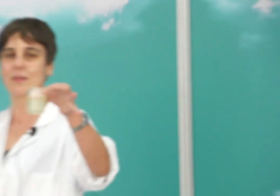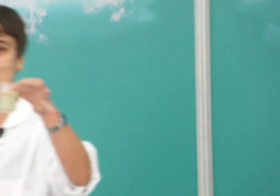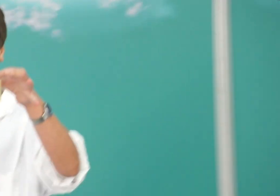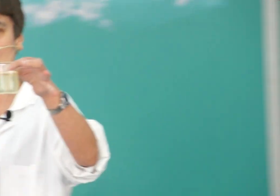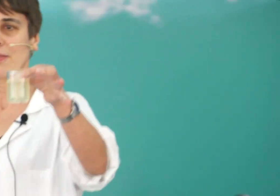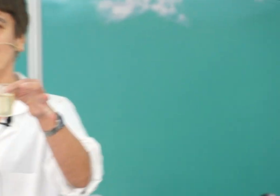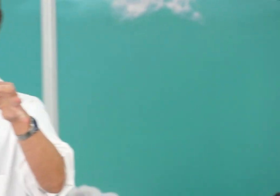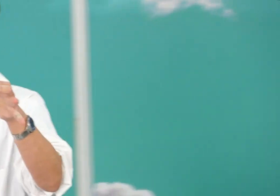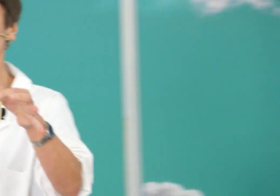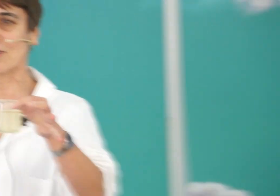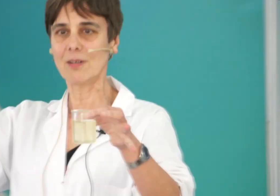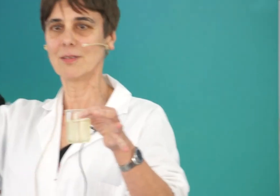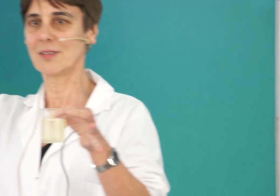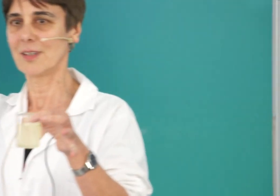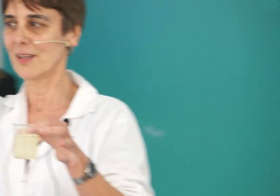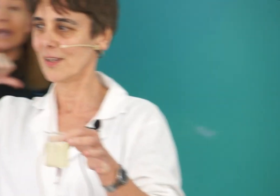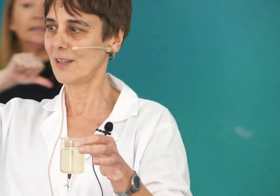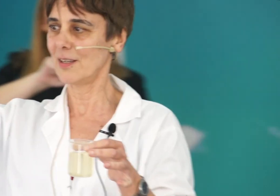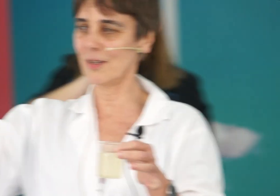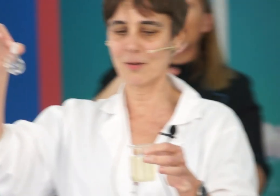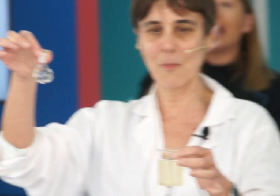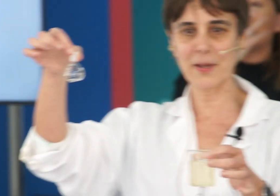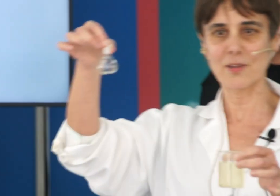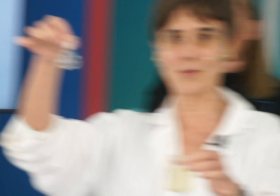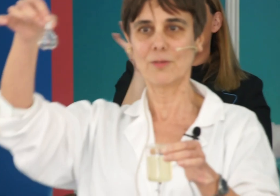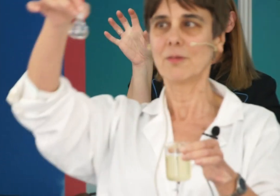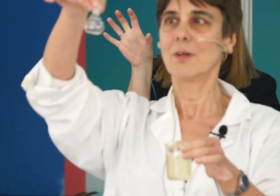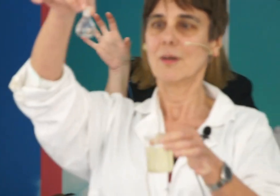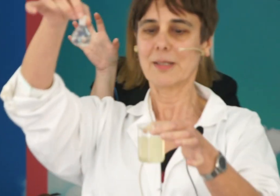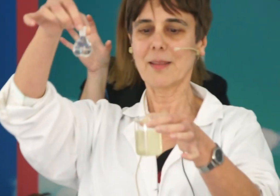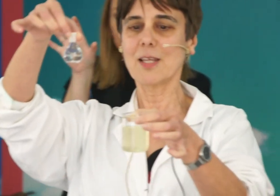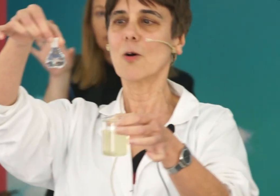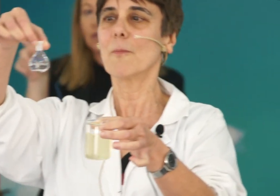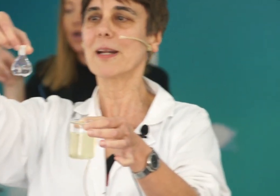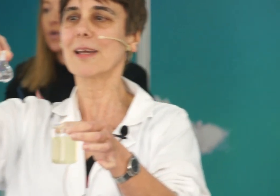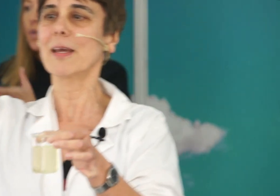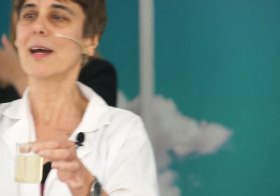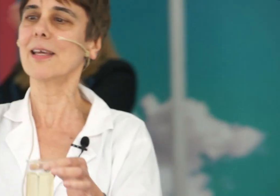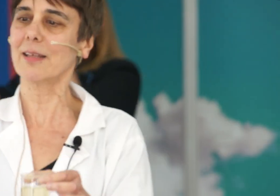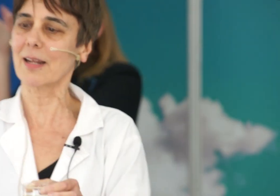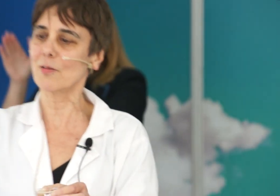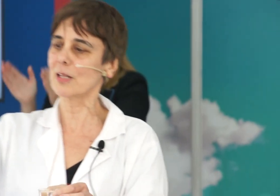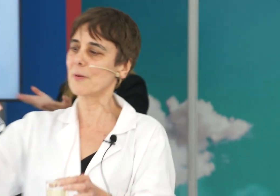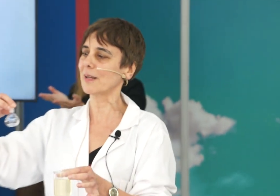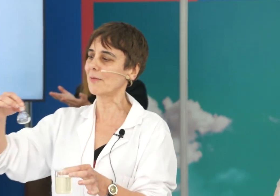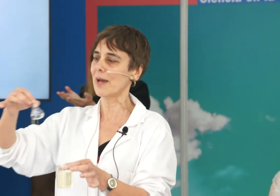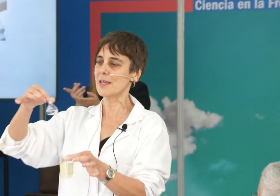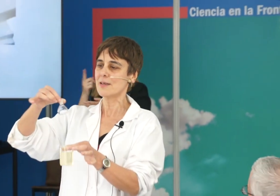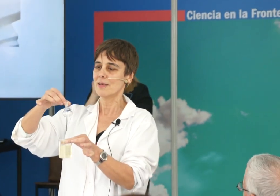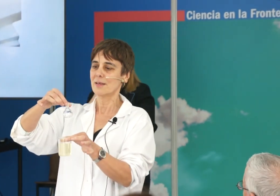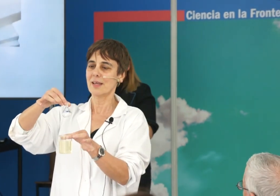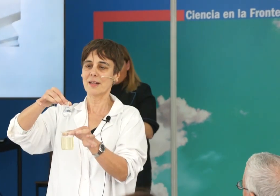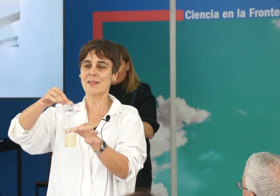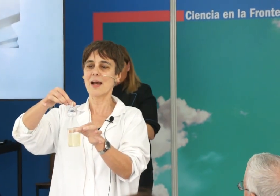Esto es aceite de girasol y un pequeño matracito. Para que veáis, he traído este para que